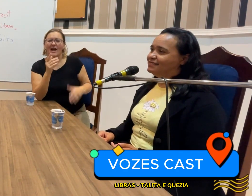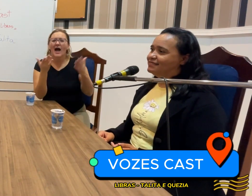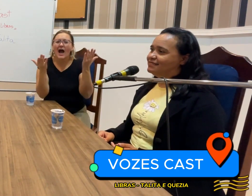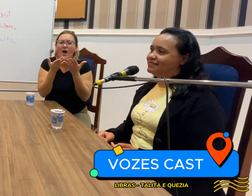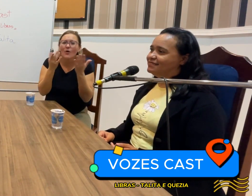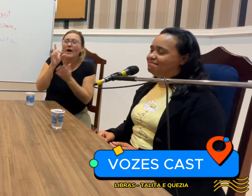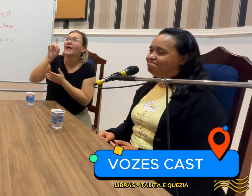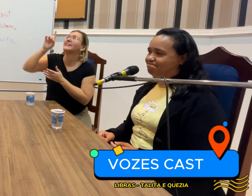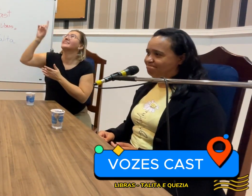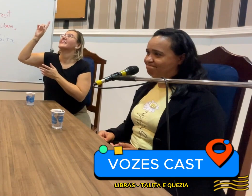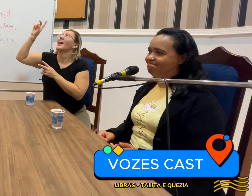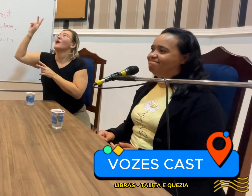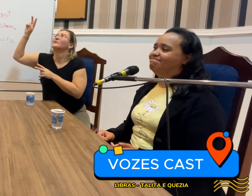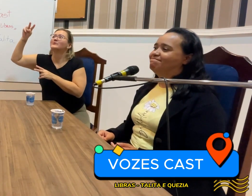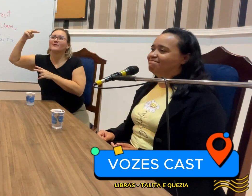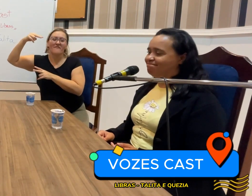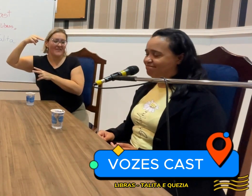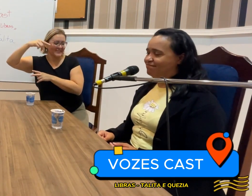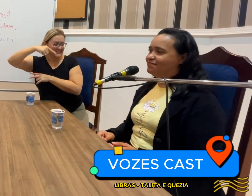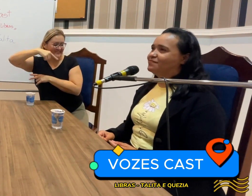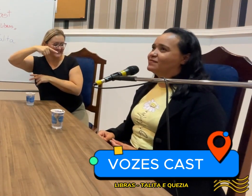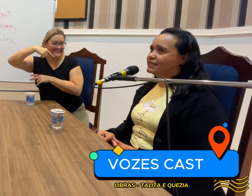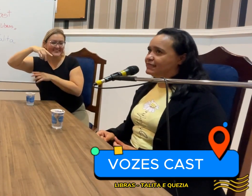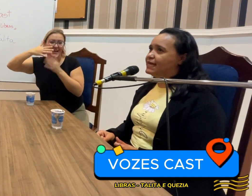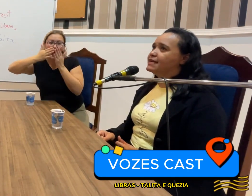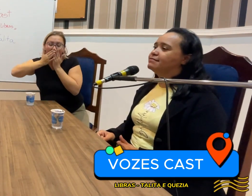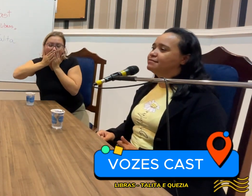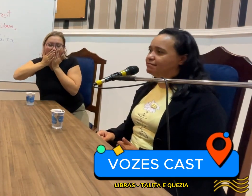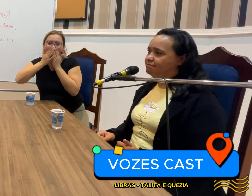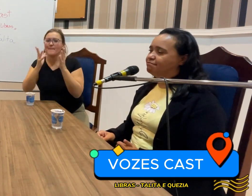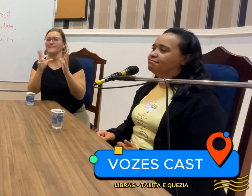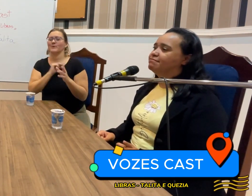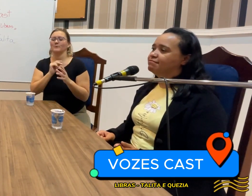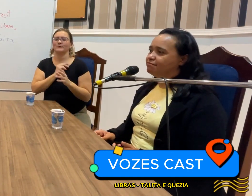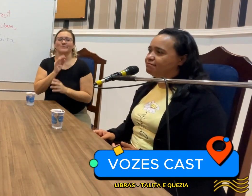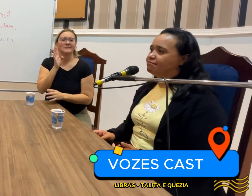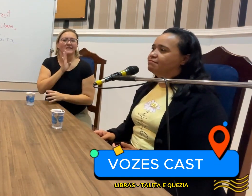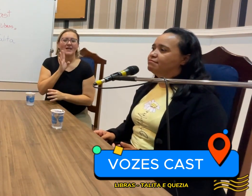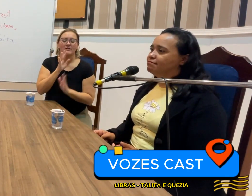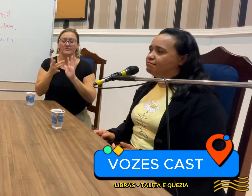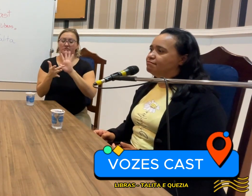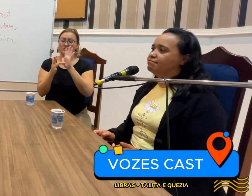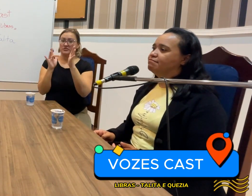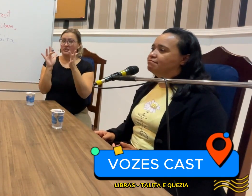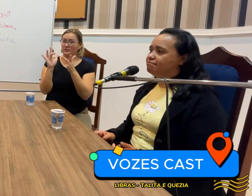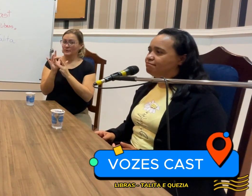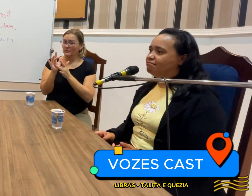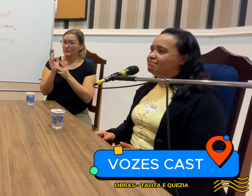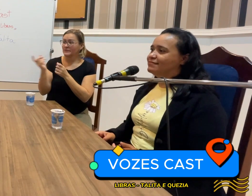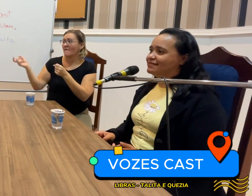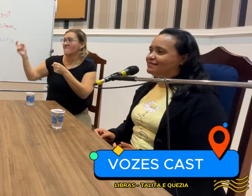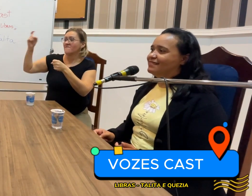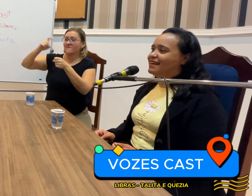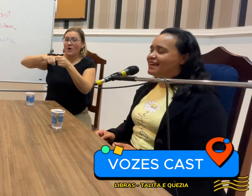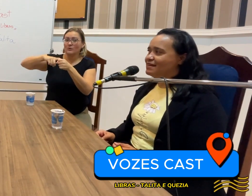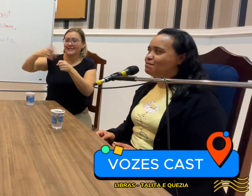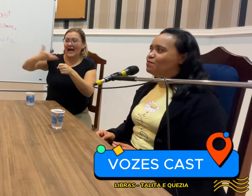imagina Deus ouvindo isso. Então, sim. E a vinda de Jesus já está aí.